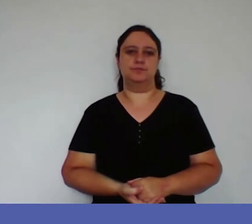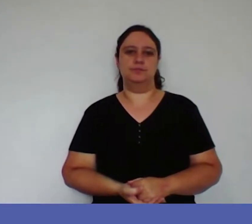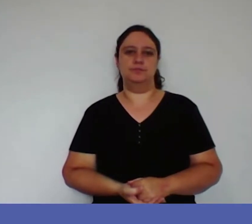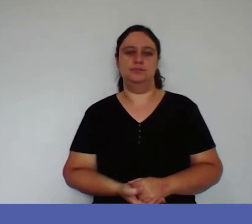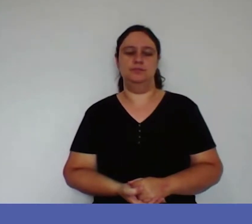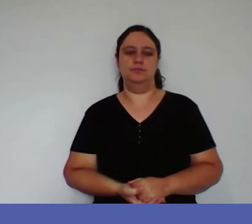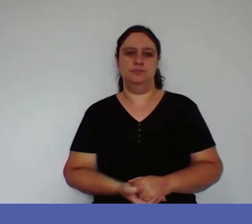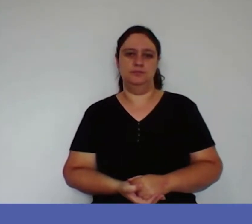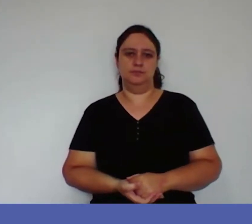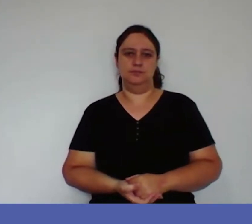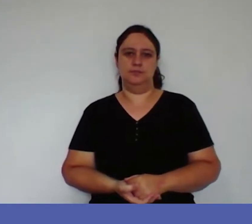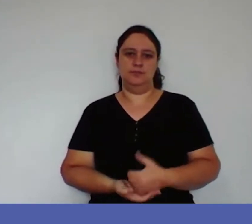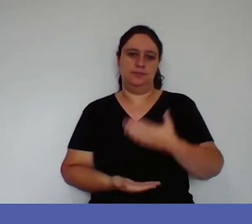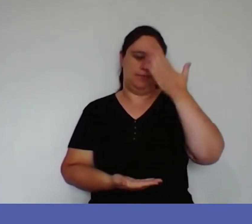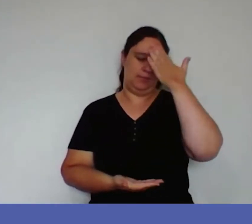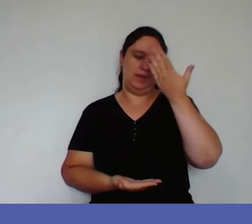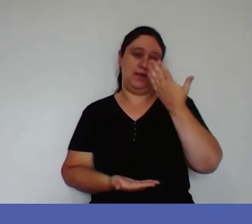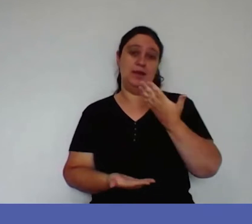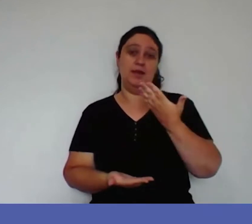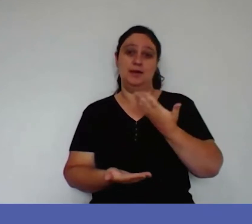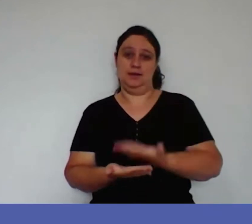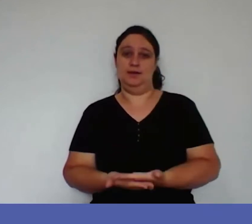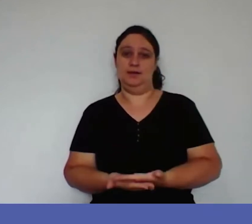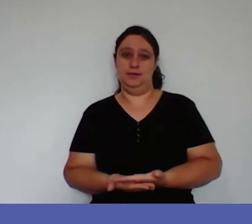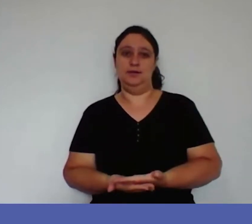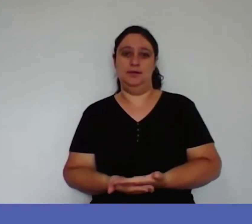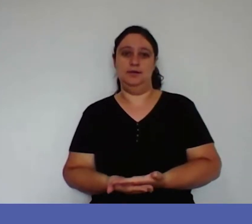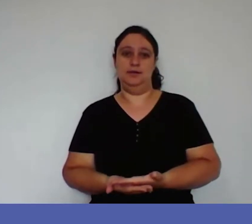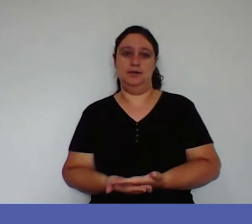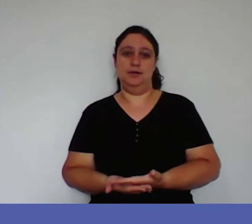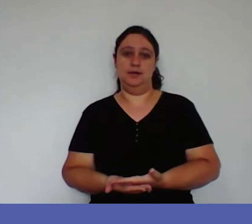Crer na palavra do profeta,